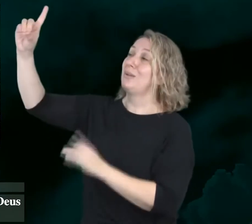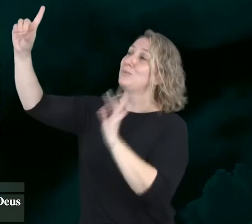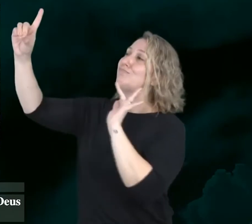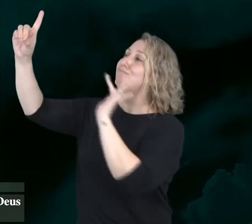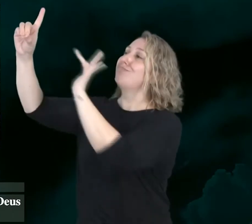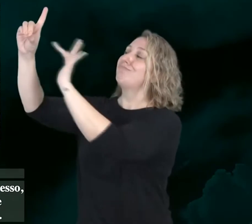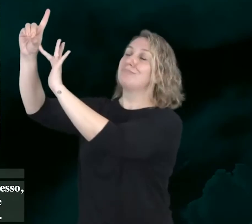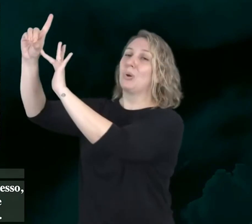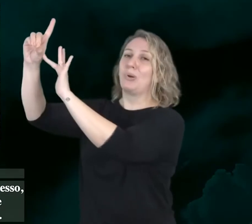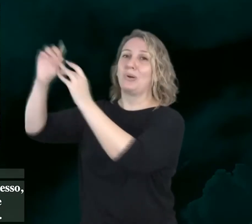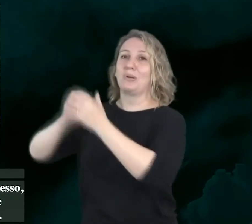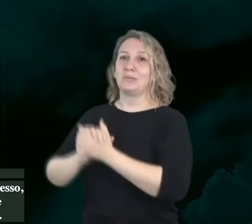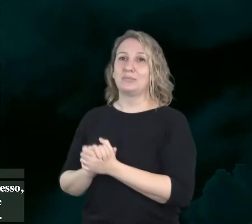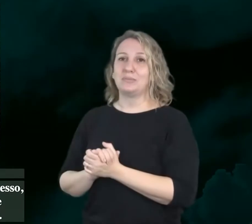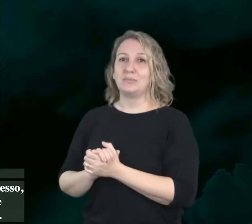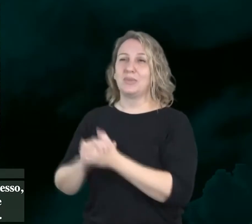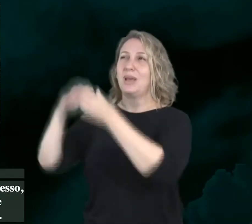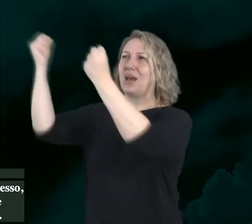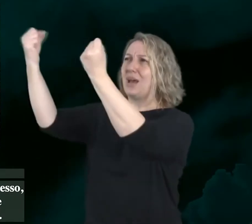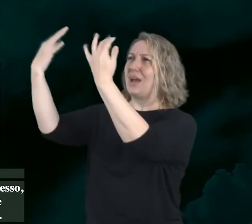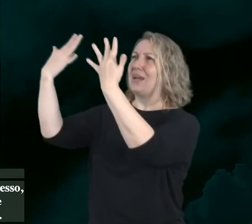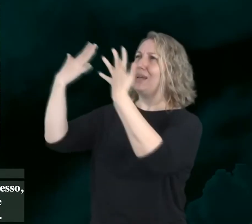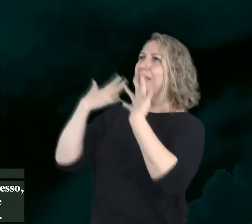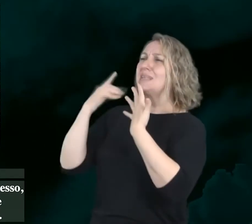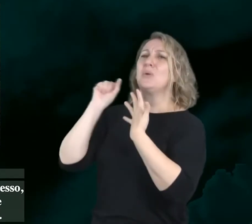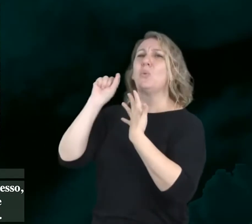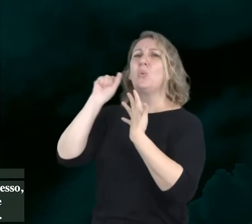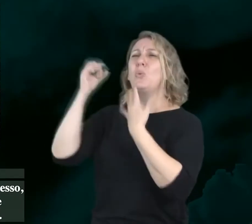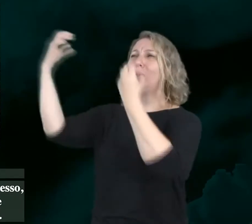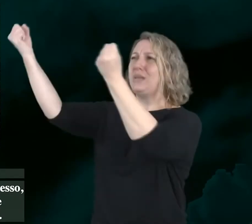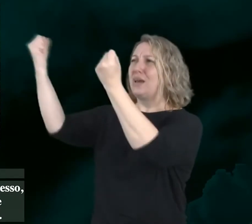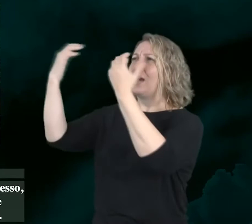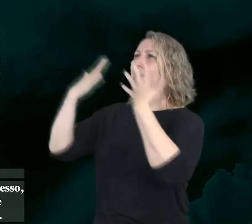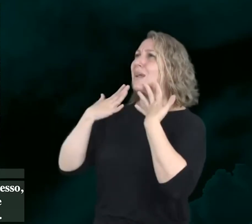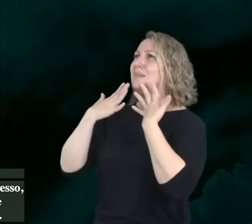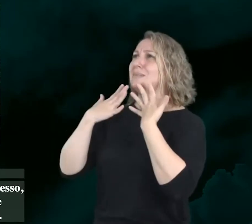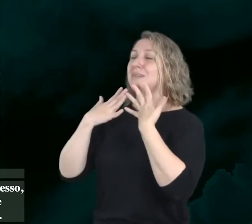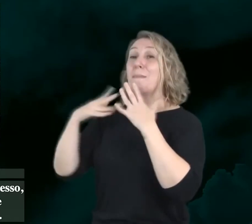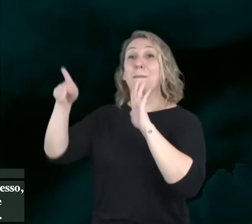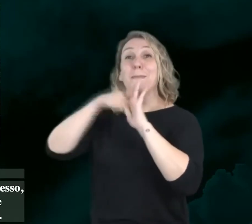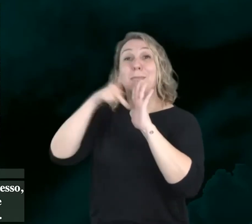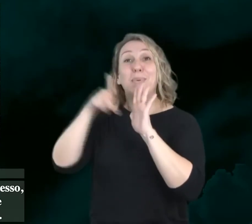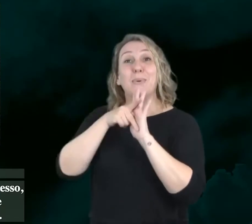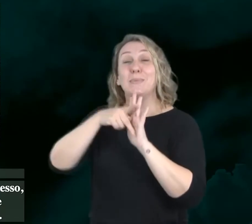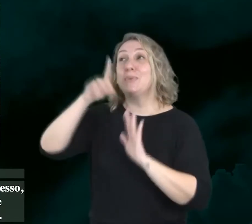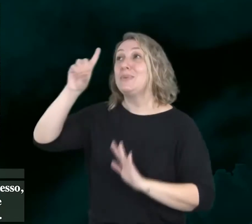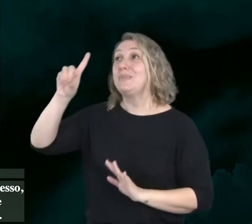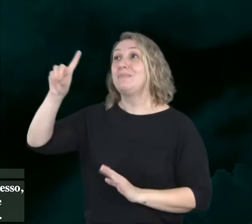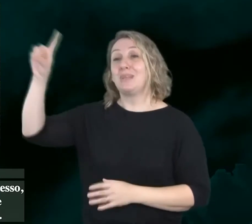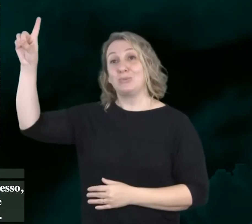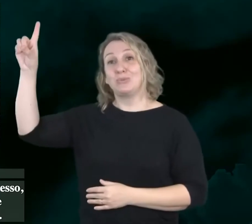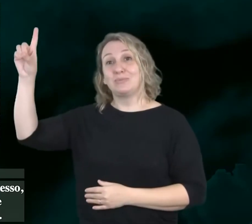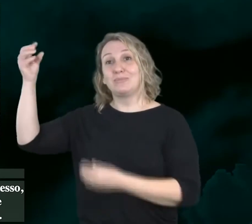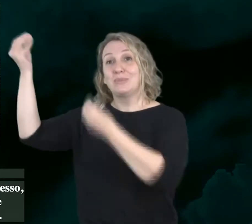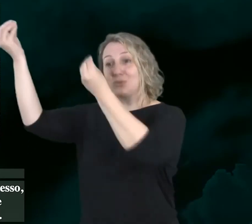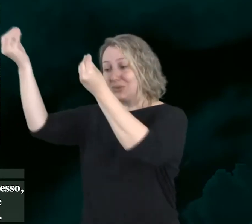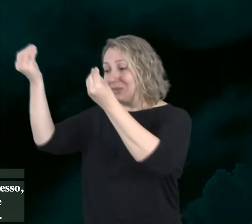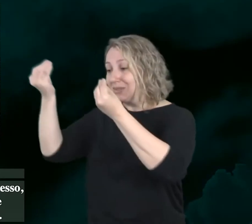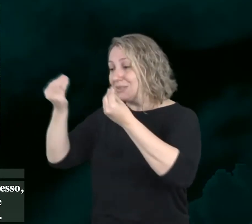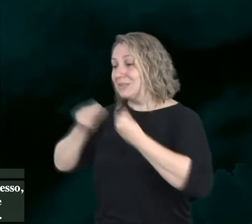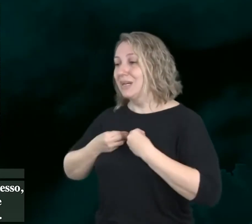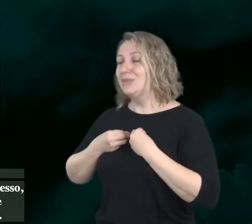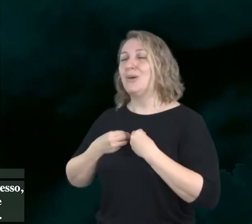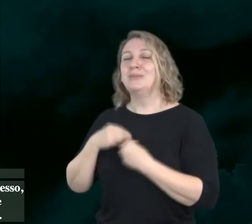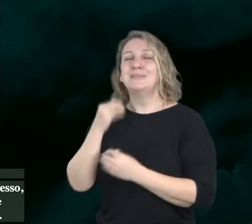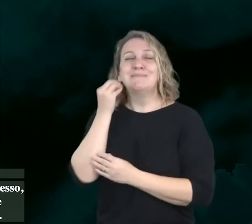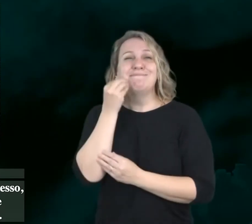A graça é simplesmente o próprio Deus, sendo nos facultado para nosso desfrute